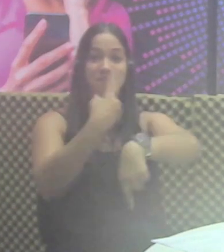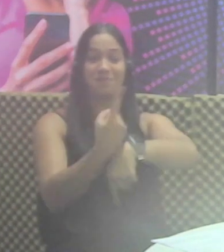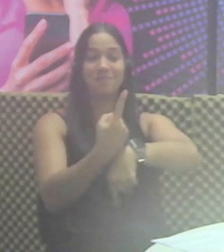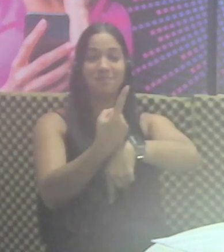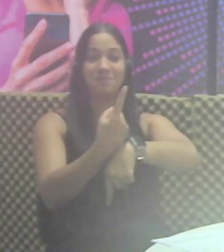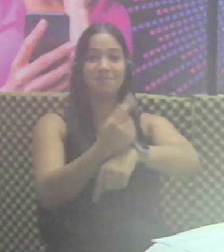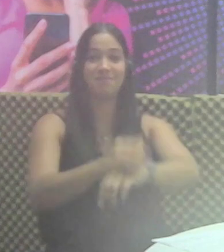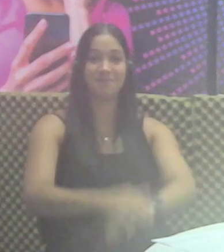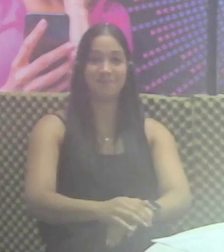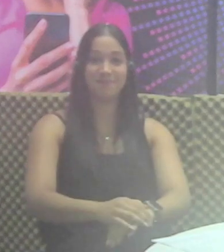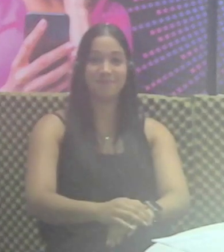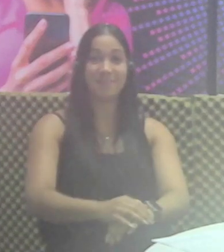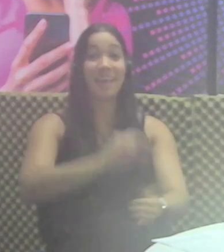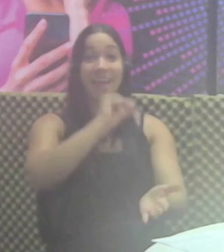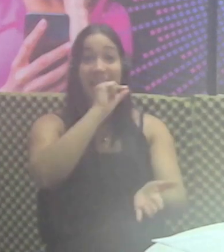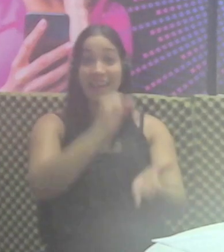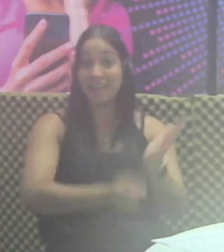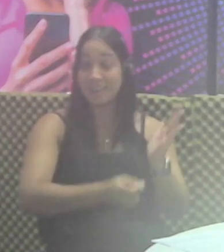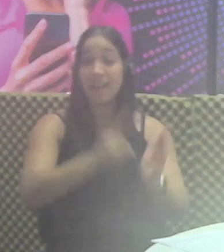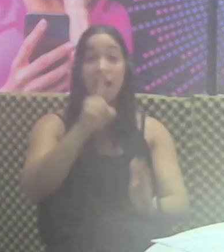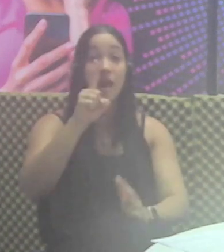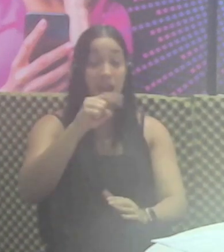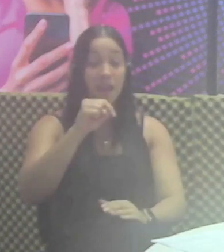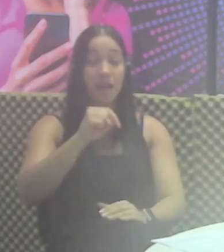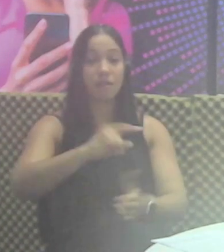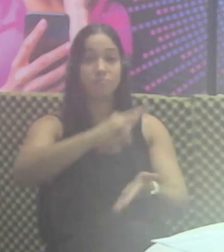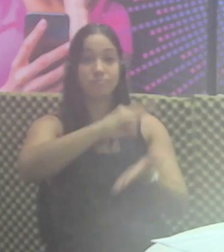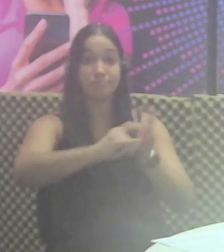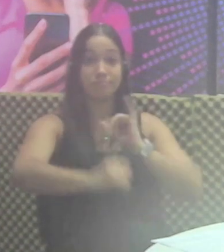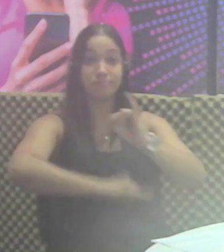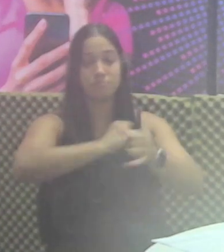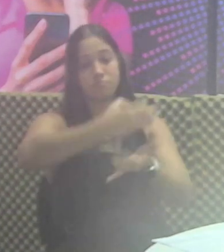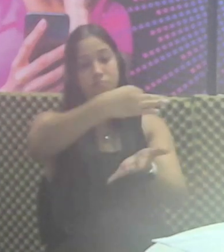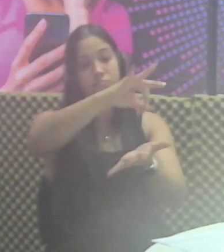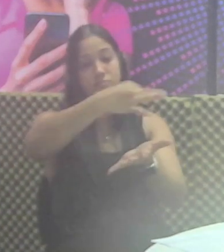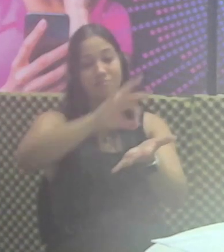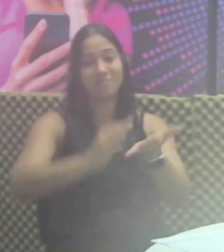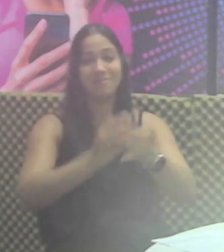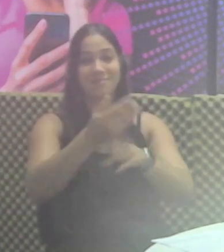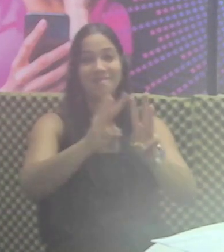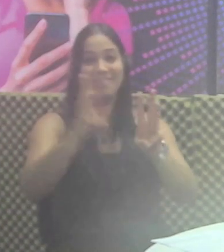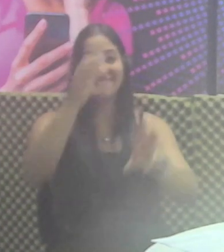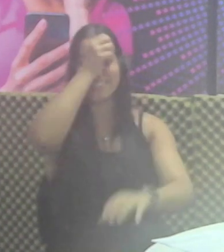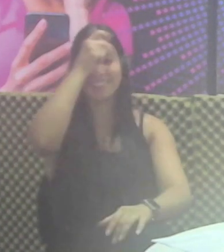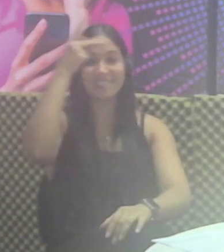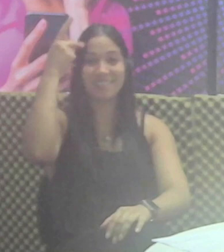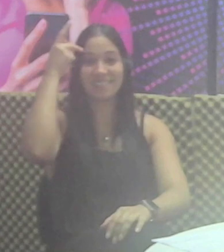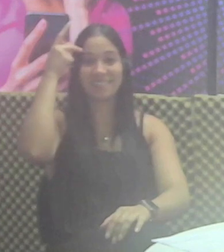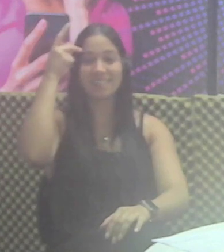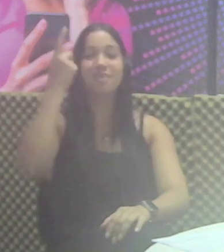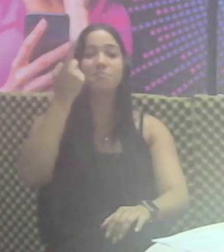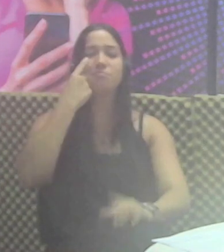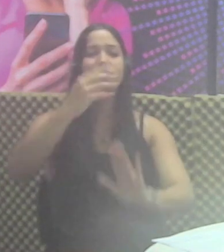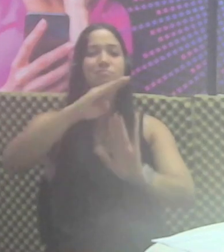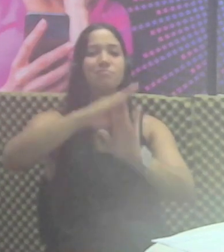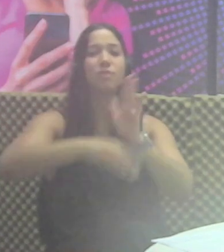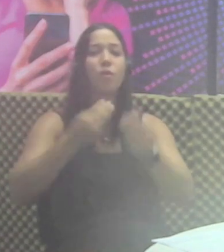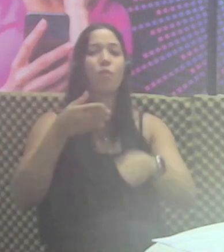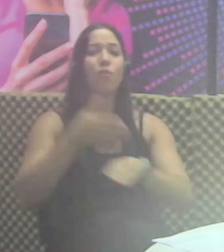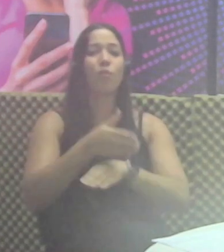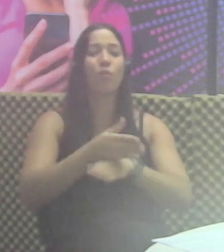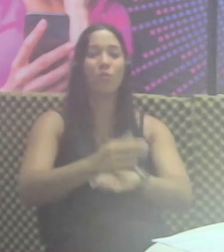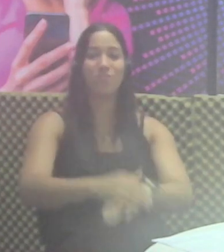Inovação. As inscrições são feitas por meio de formulário online. Acesse o portal da Prefeitura e confira como